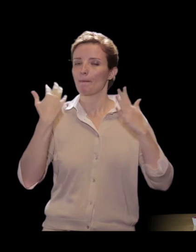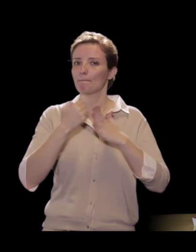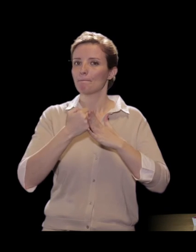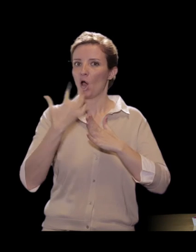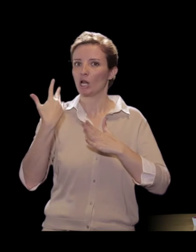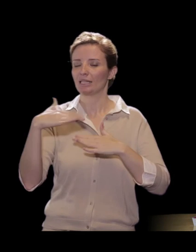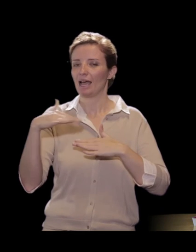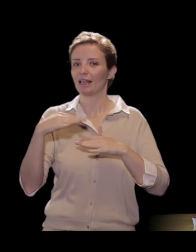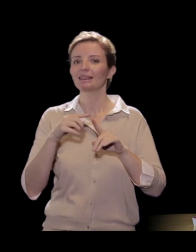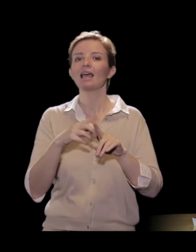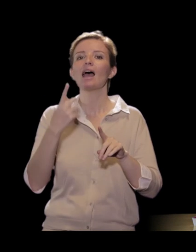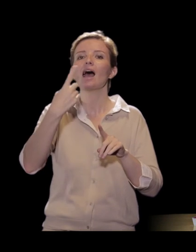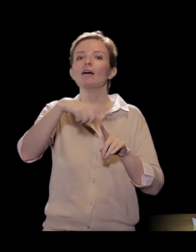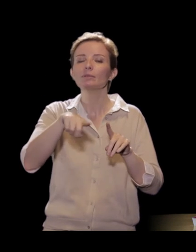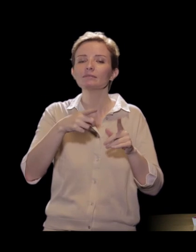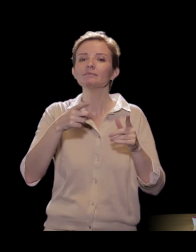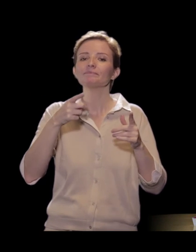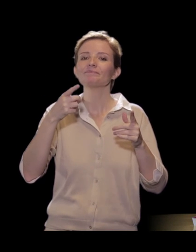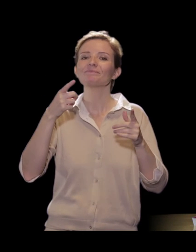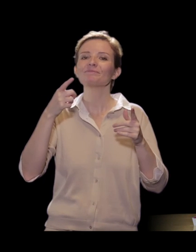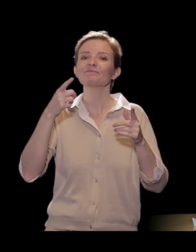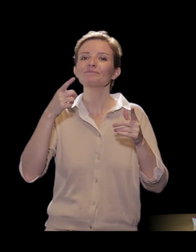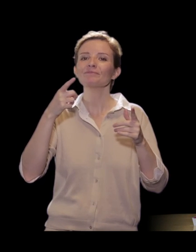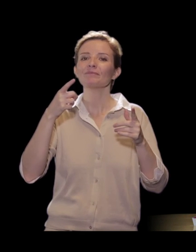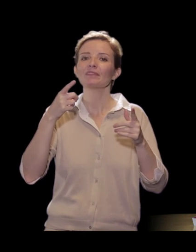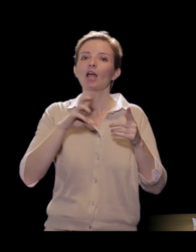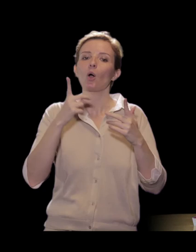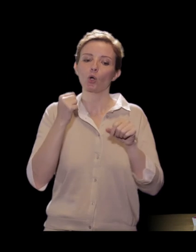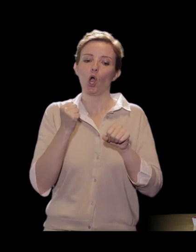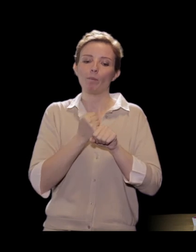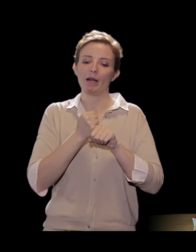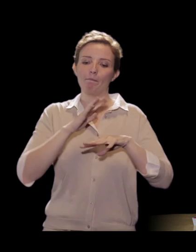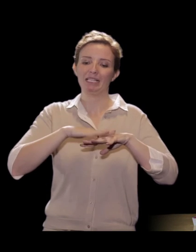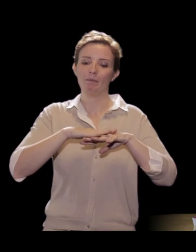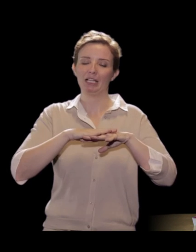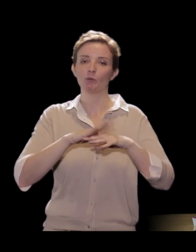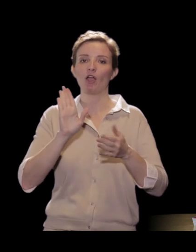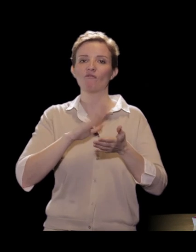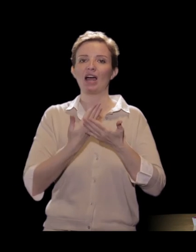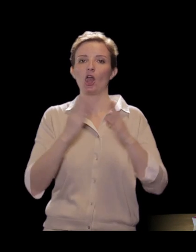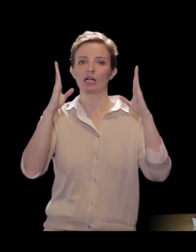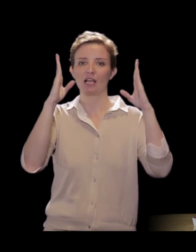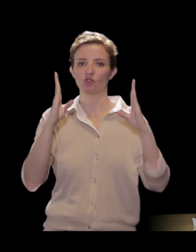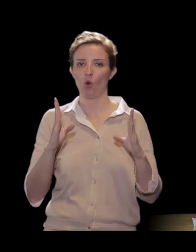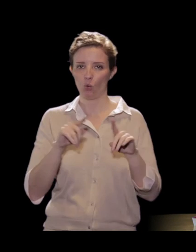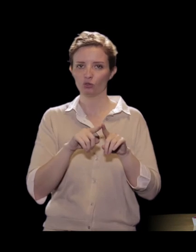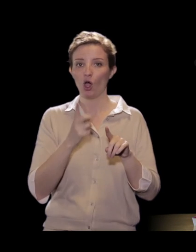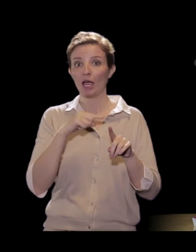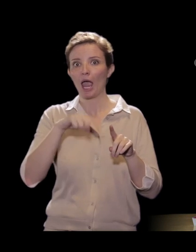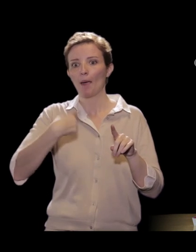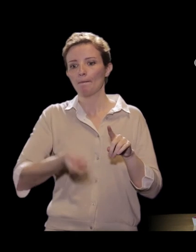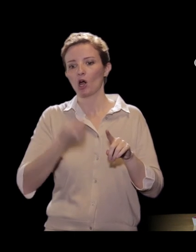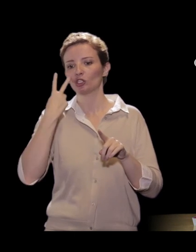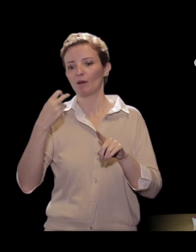tema particolarmente importante che è quello dell'applicazione diciamo di un operatore matematico il valore assoluto che